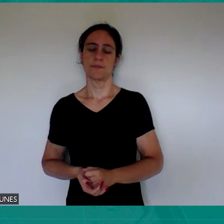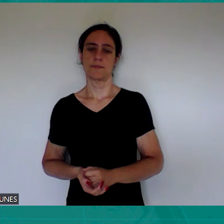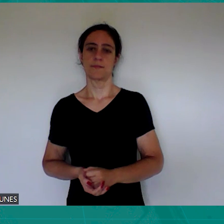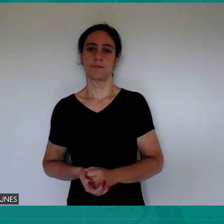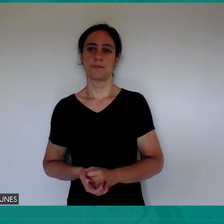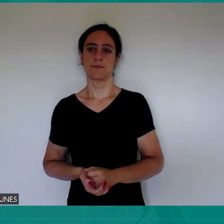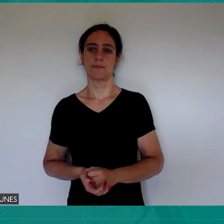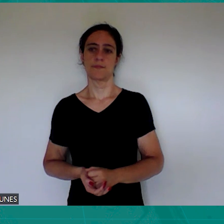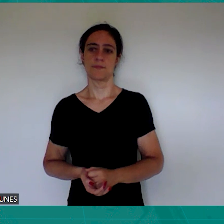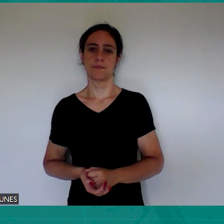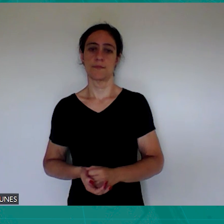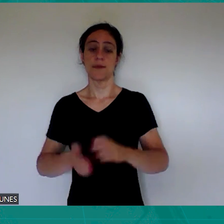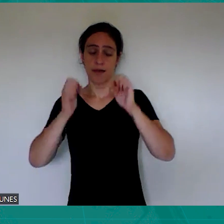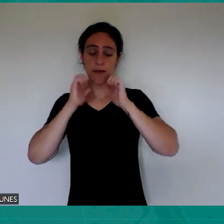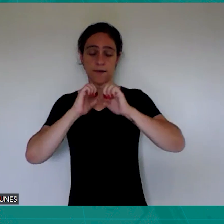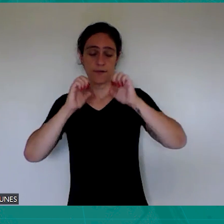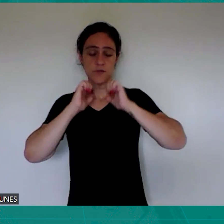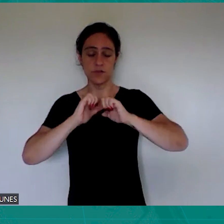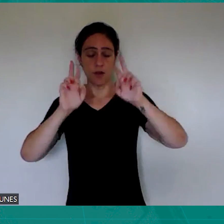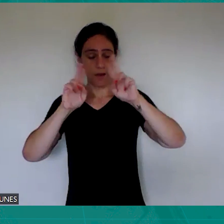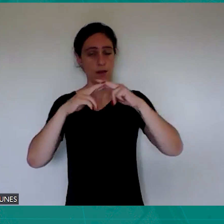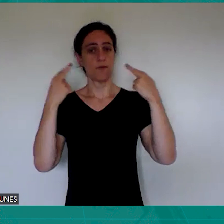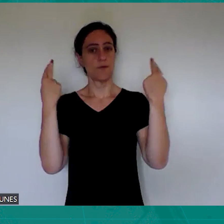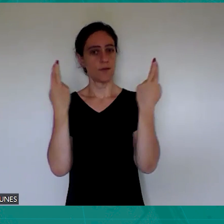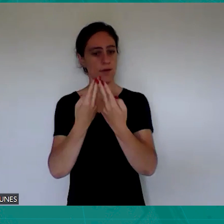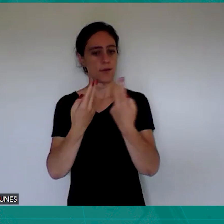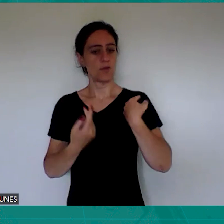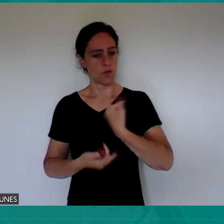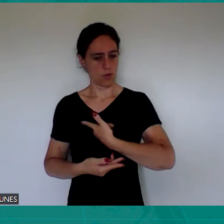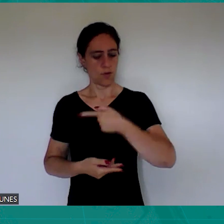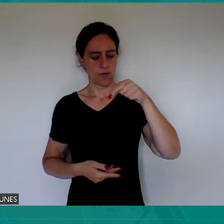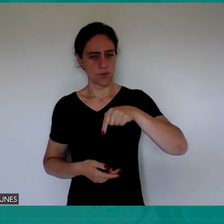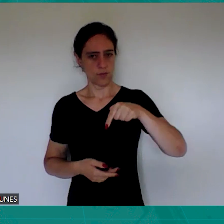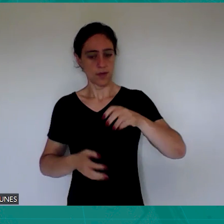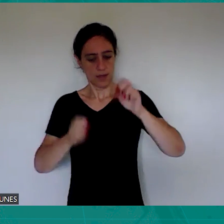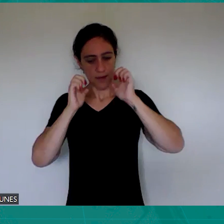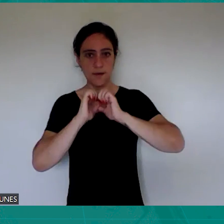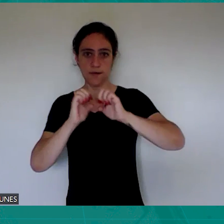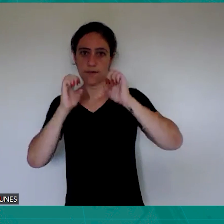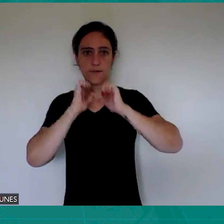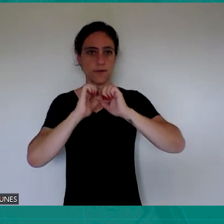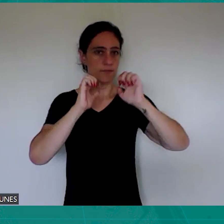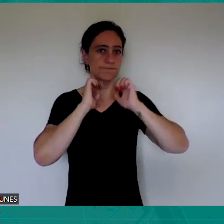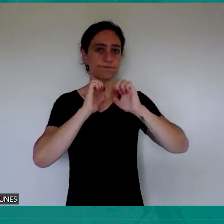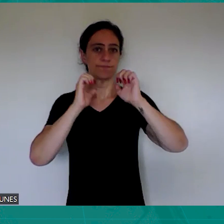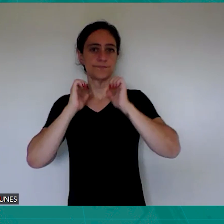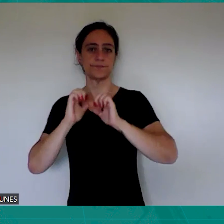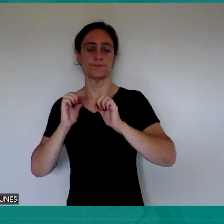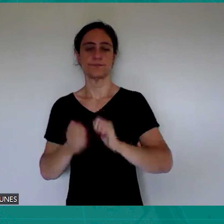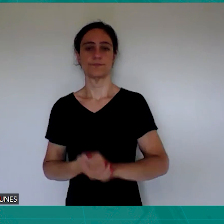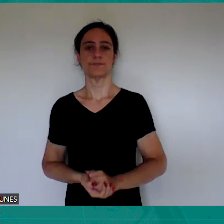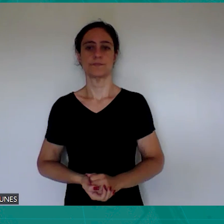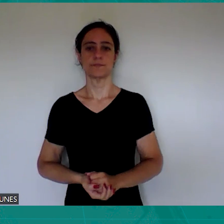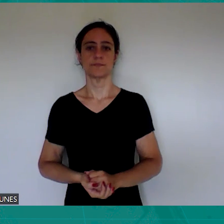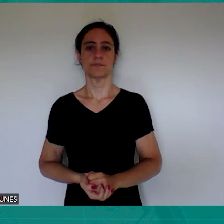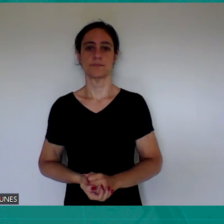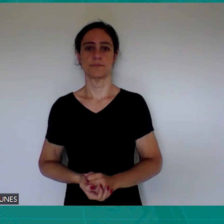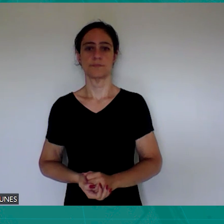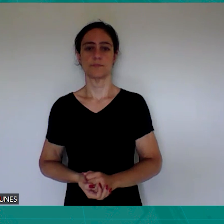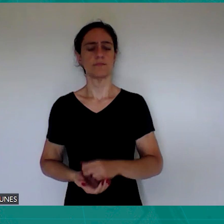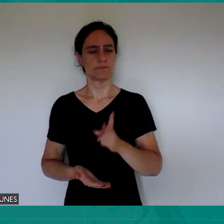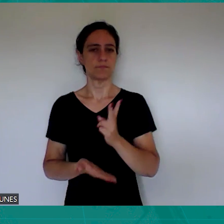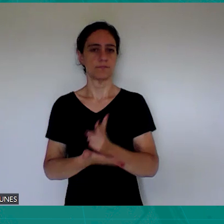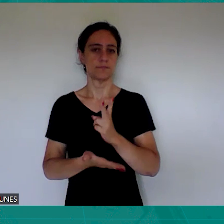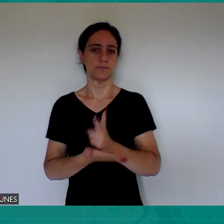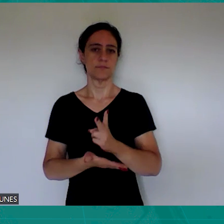é o Evangelho do Reino. Estamos aqui para pregar o Evangelho do Reino. Vamos continuar, vamos